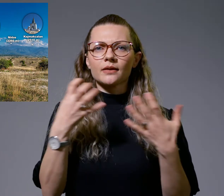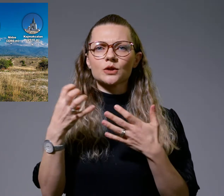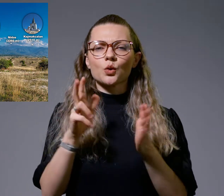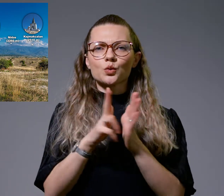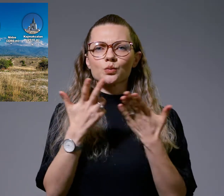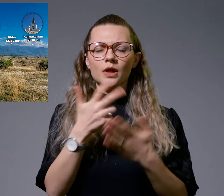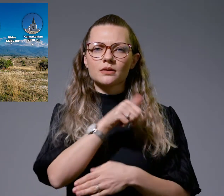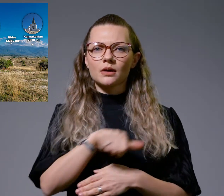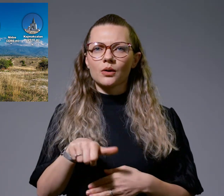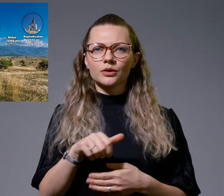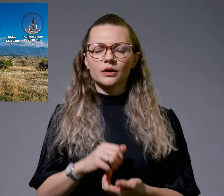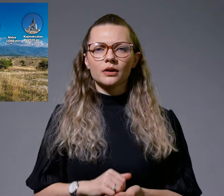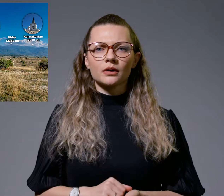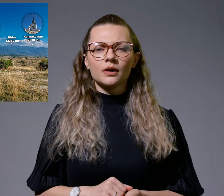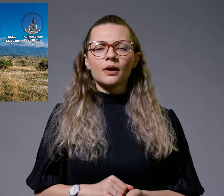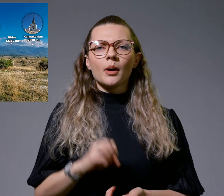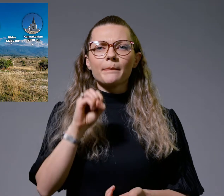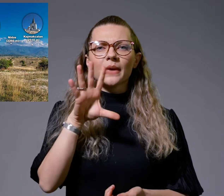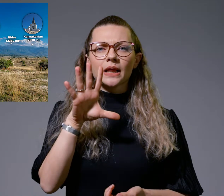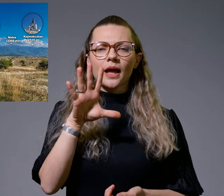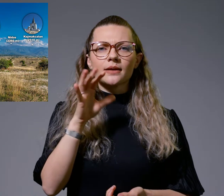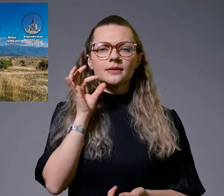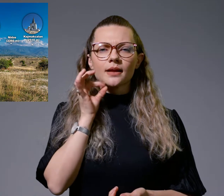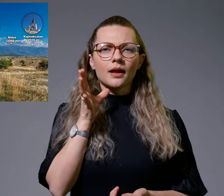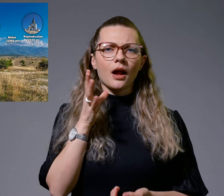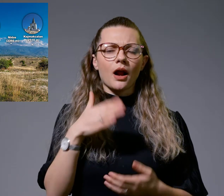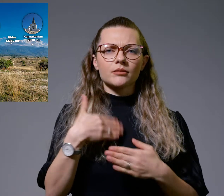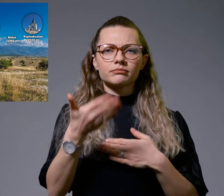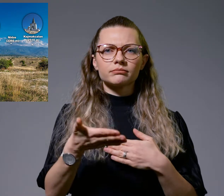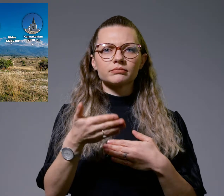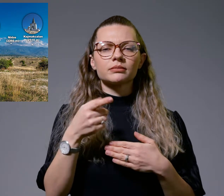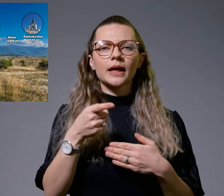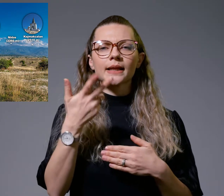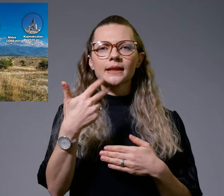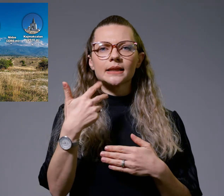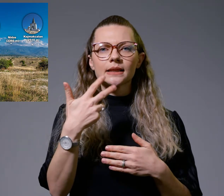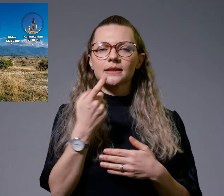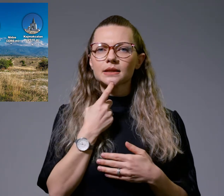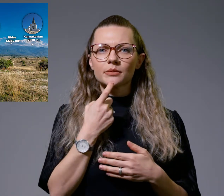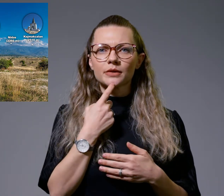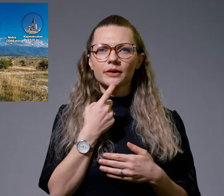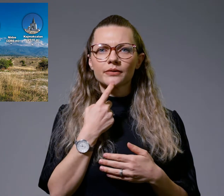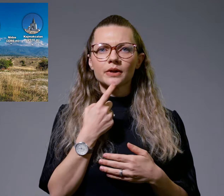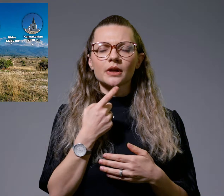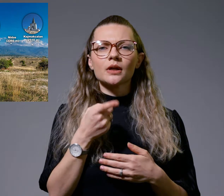1918 година. 15 дена подоцна, на 30 септември, во Солун